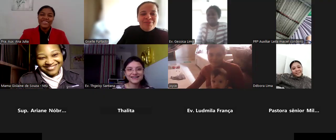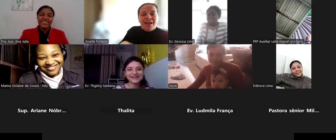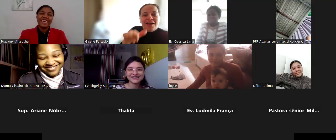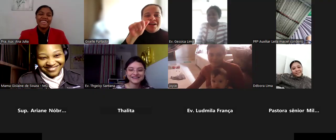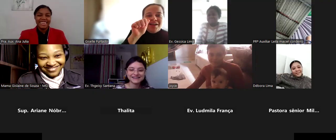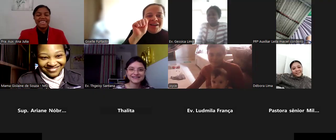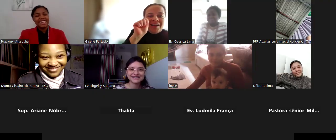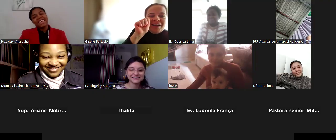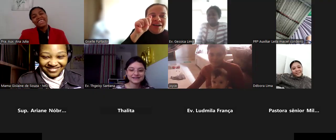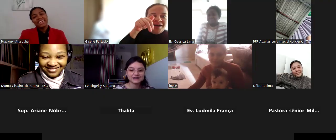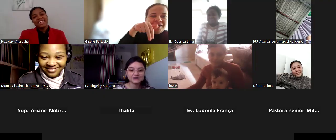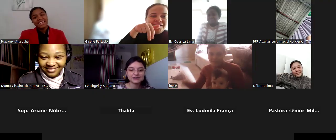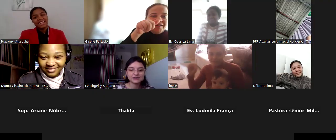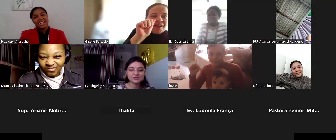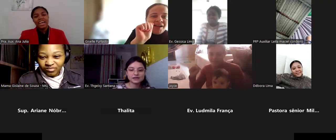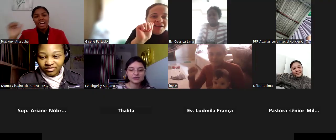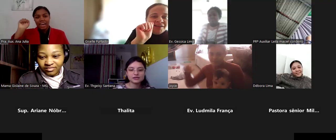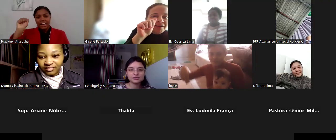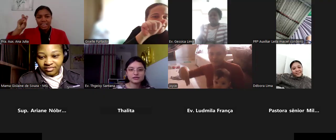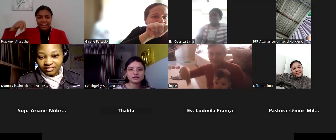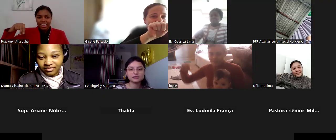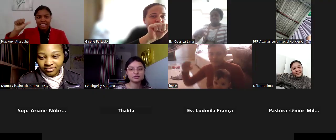lá. Ana,